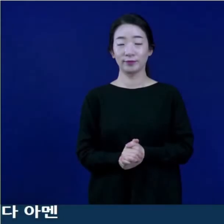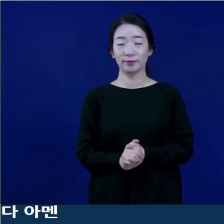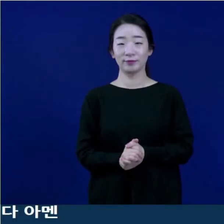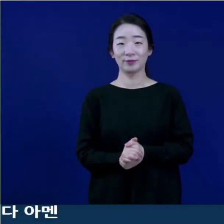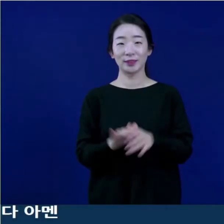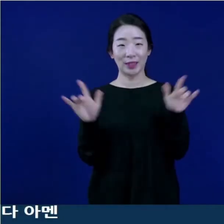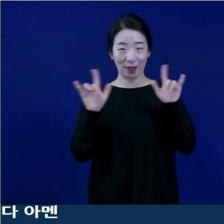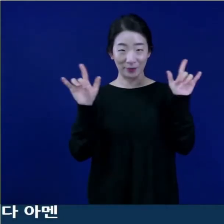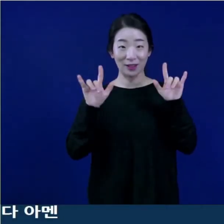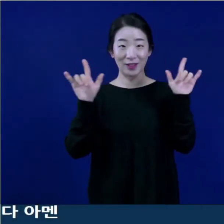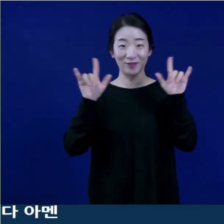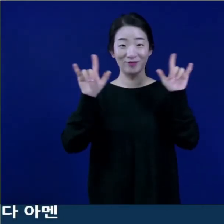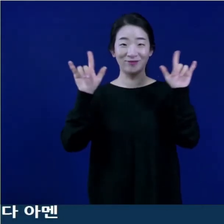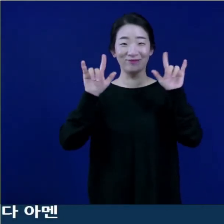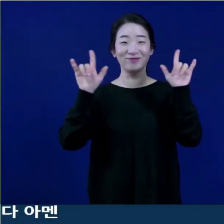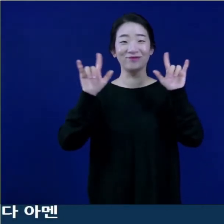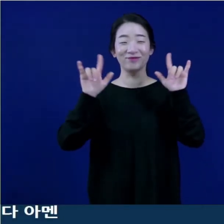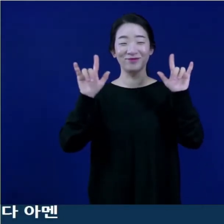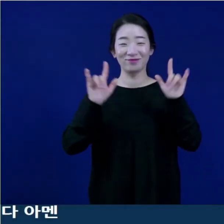사랑합니다.